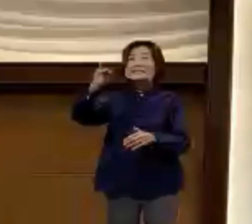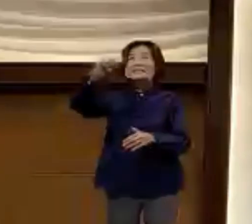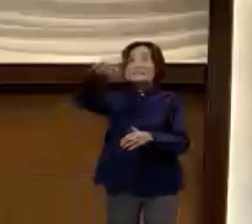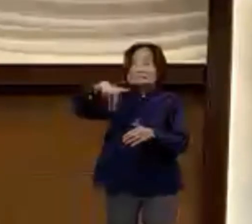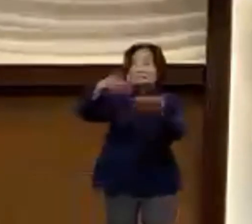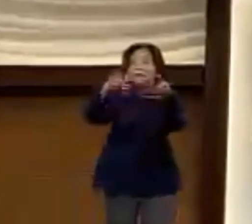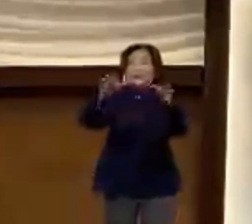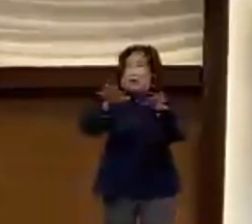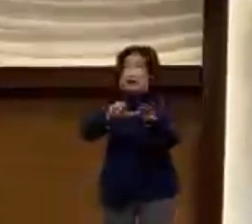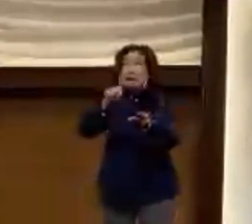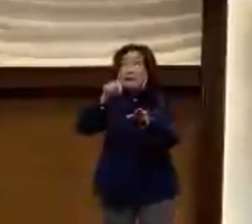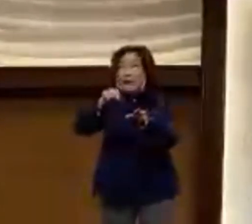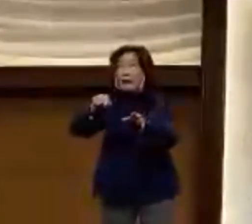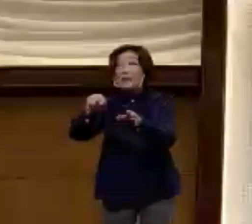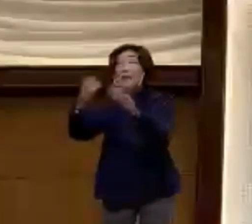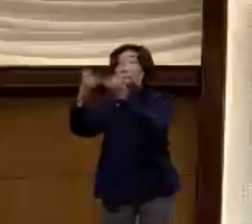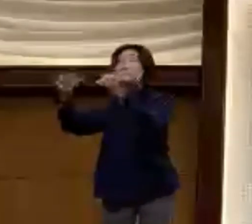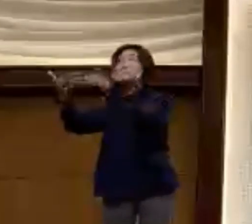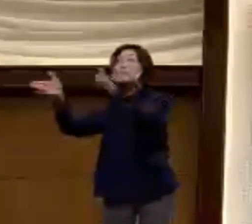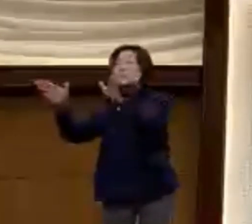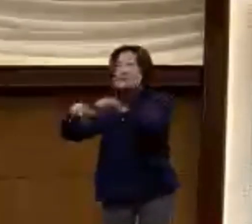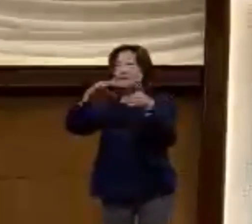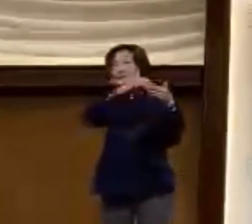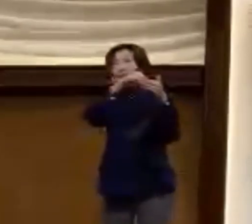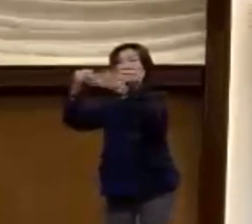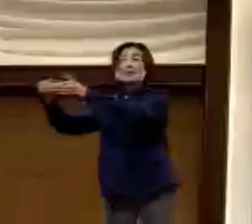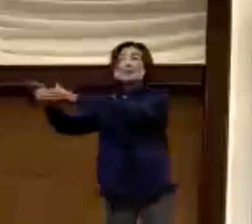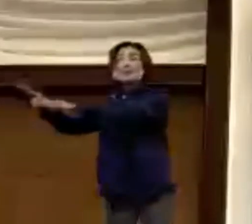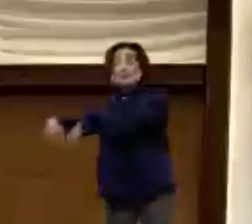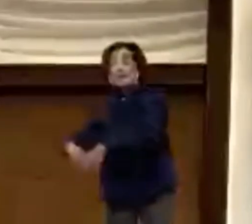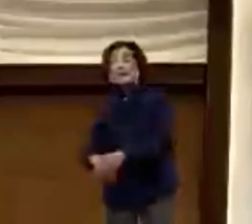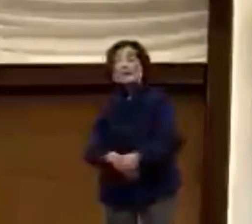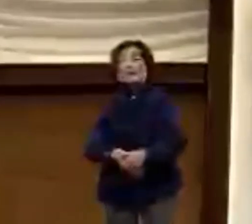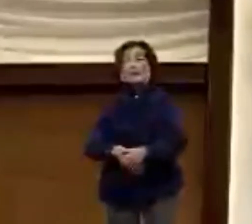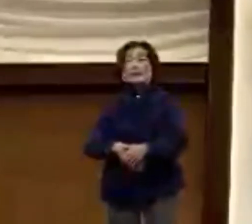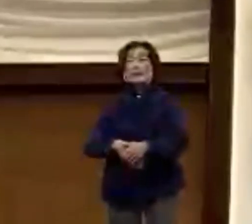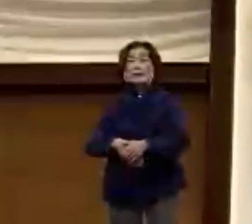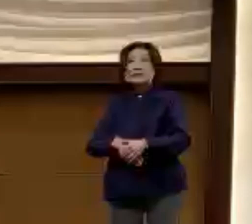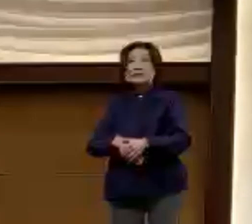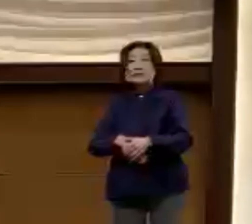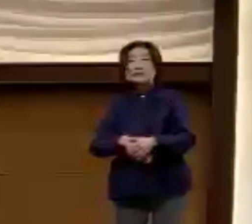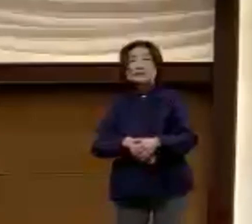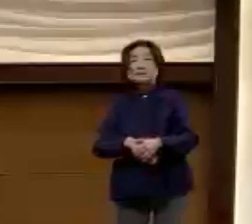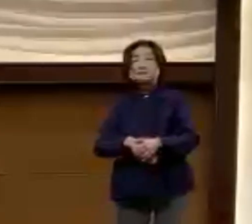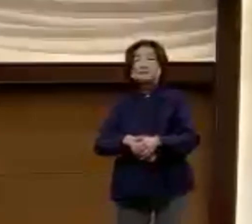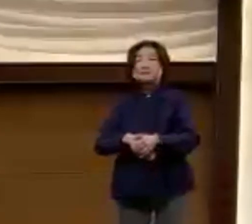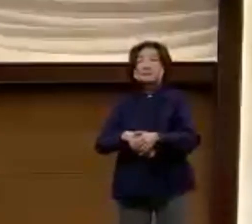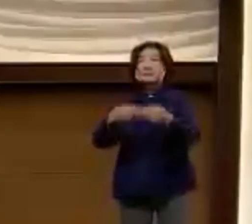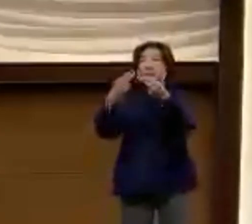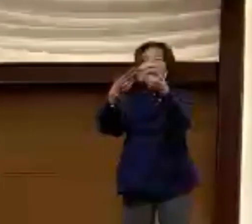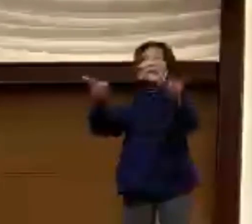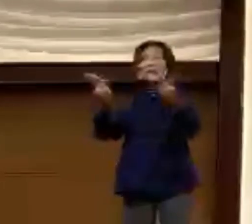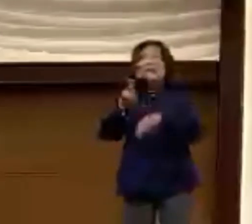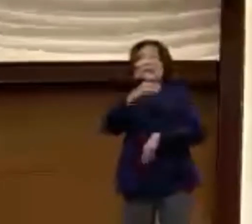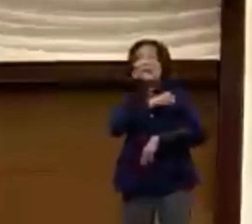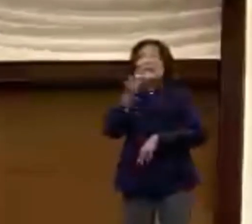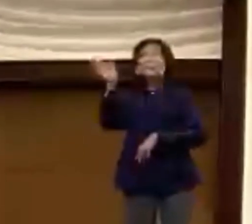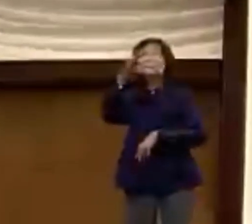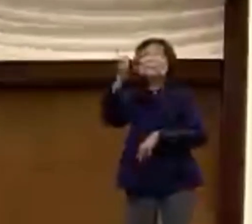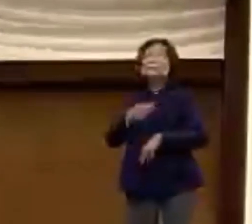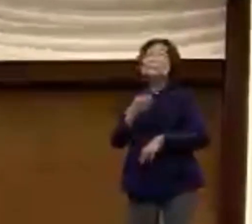から社会民主党員が連れて行かれた。自分は社会民主党員でなかったから黙ってい